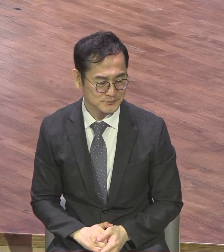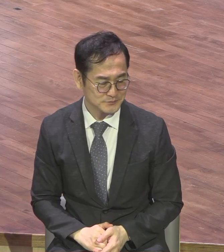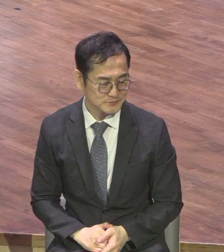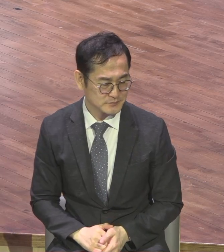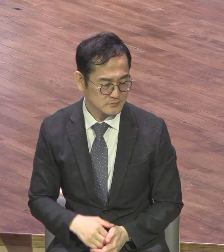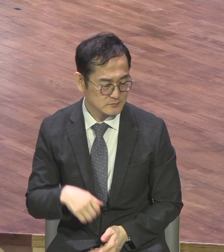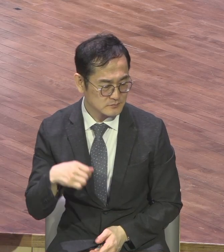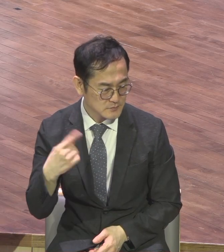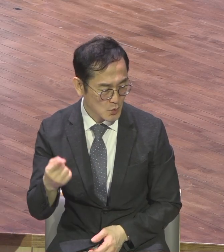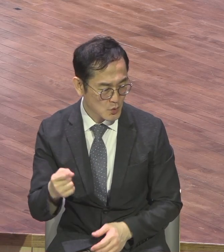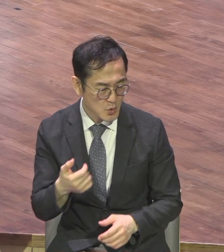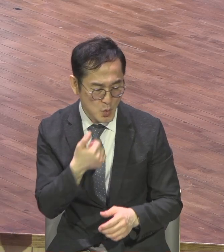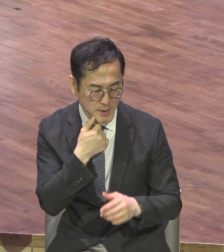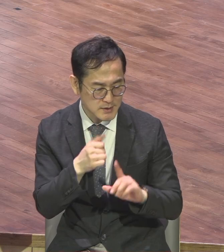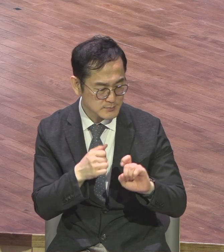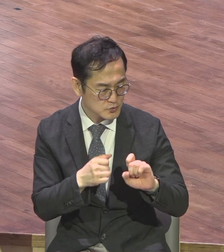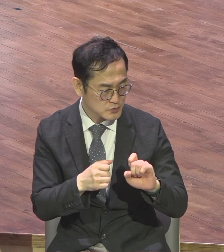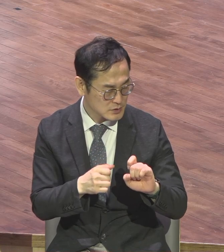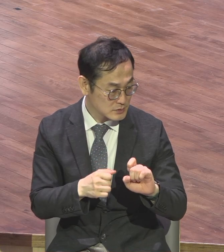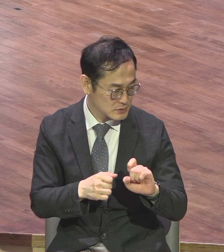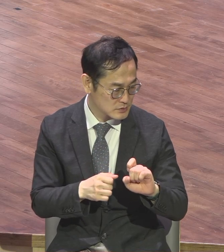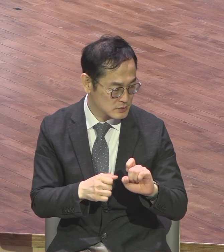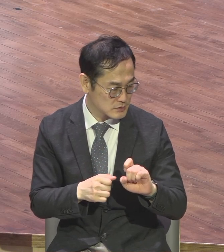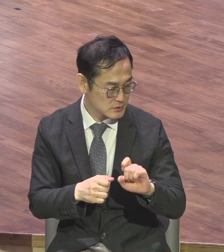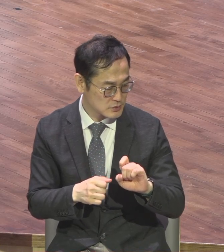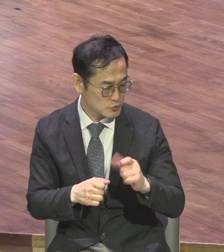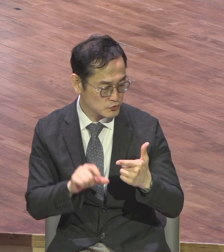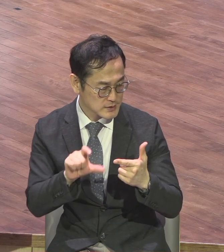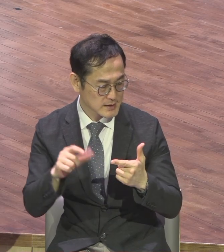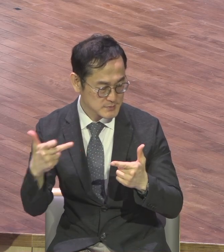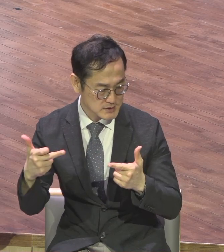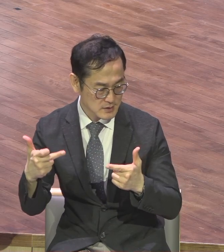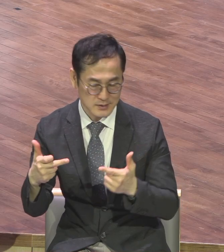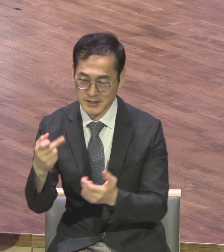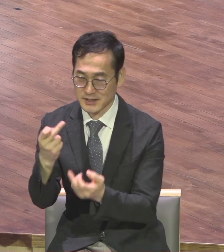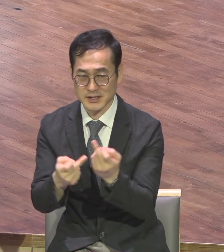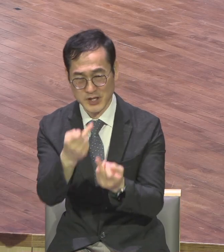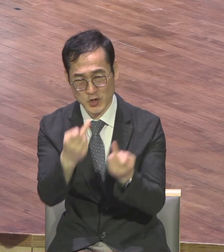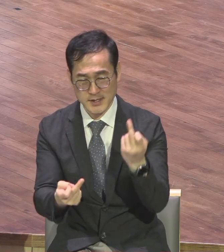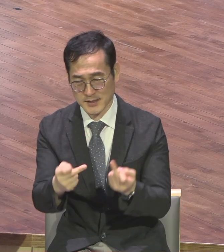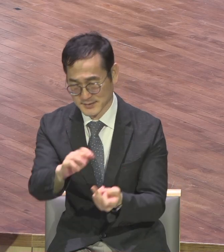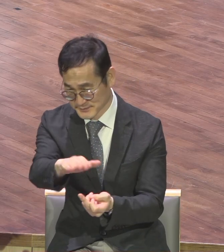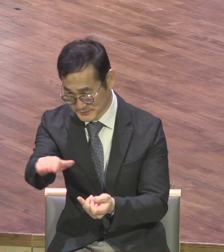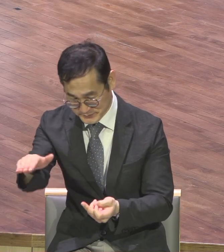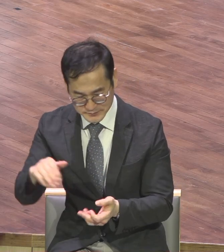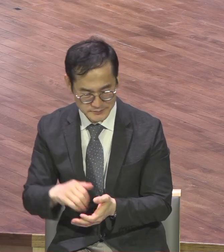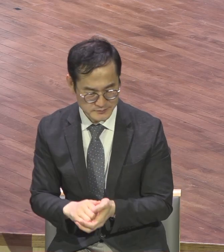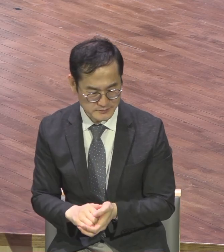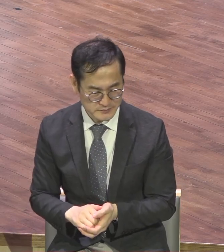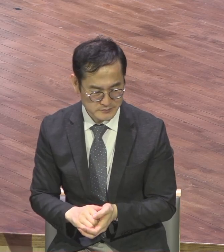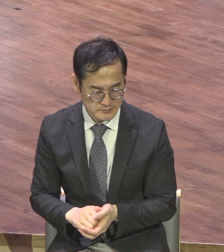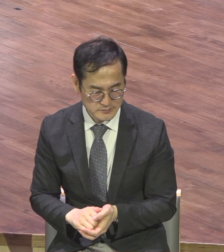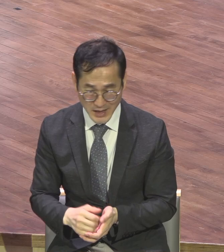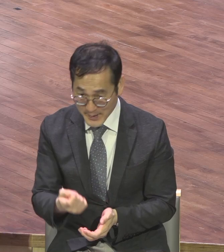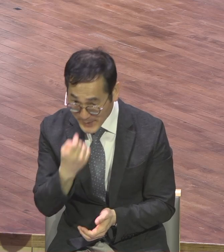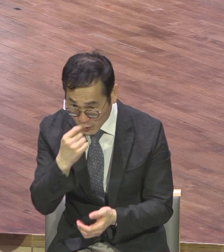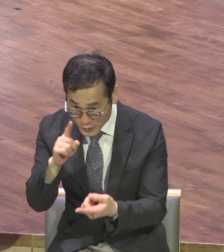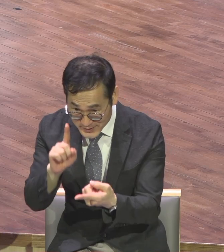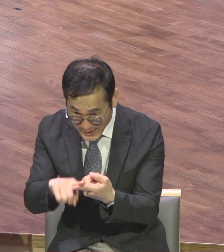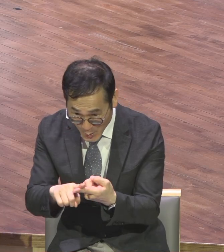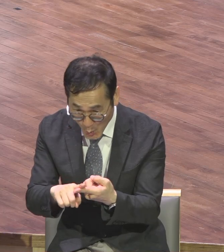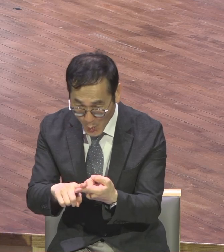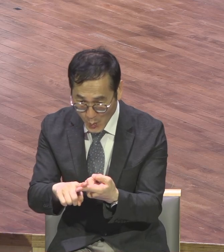17절에서 20절을 한번 보세요. 형제들아, 내가 너희를 권하오니 너희가 배운 교훈을 거슬려